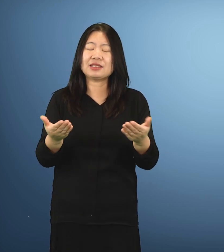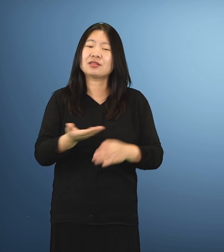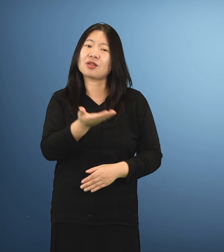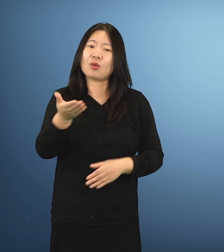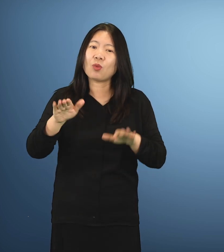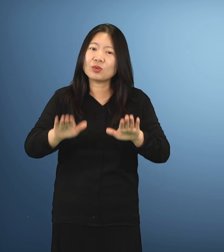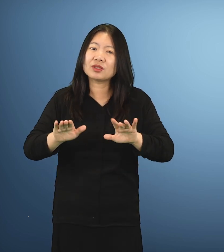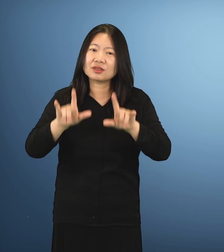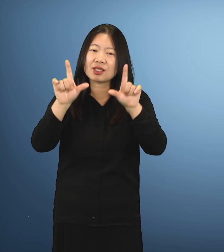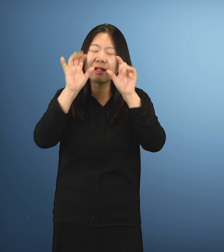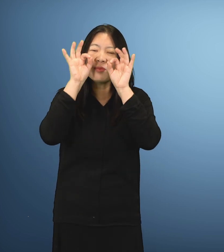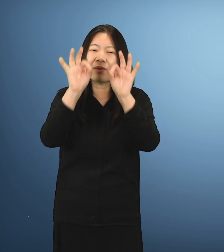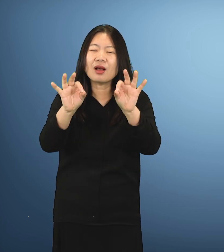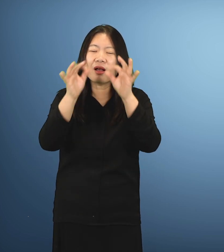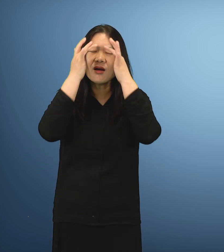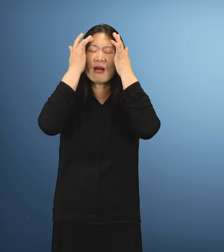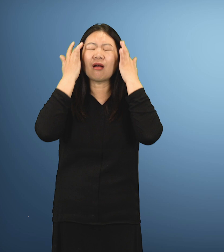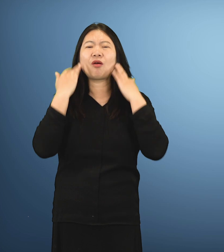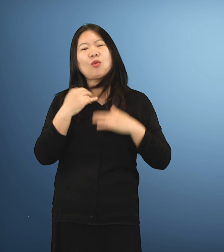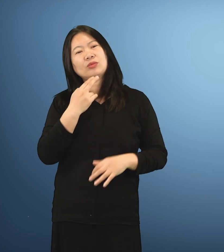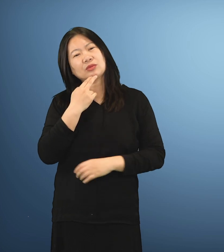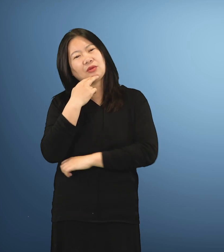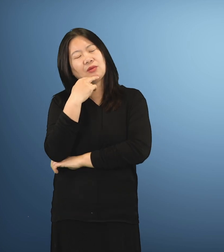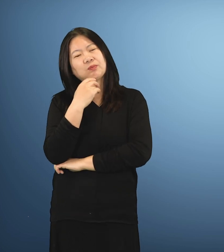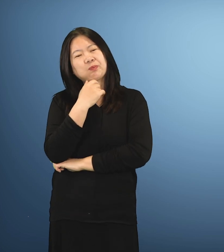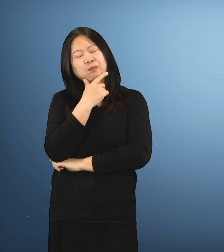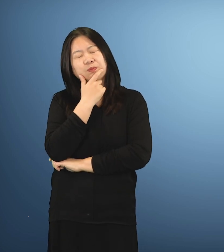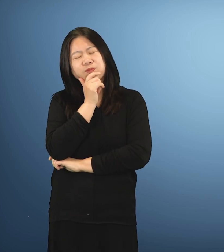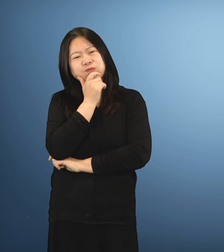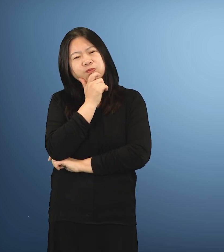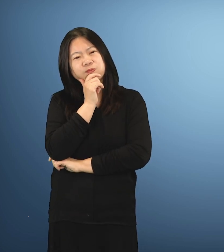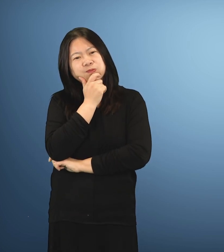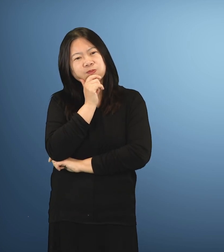여러분 오늘날에는 없을까요?